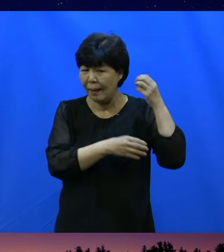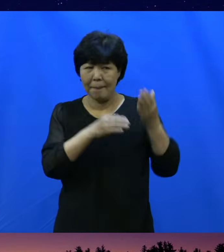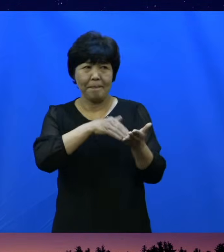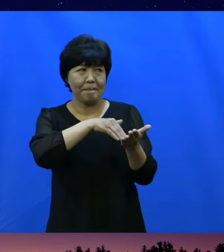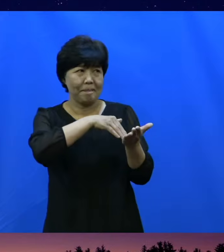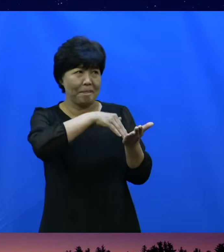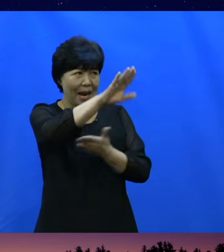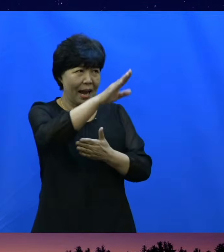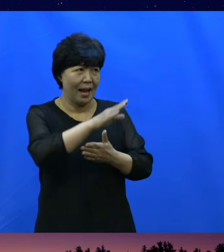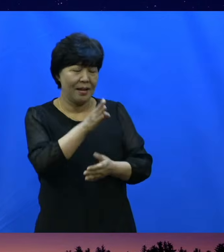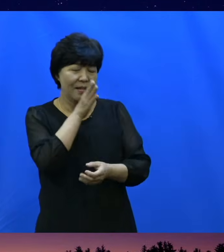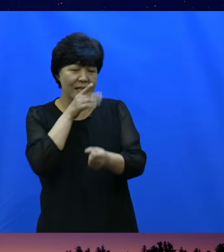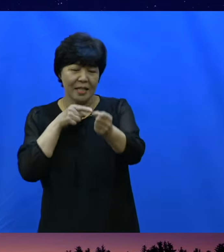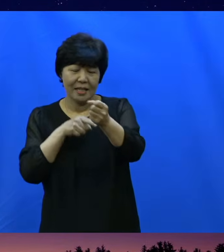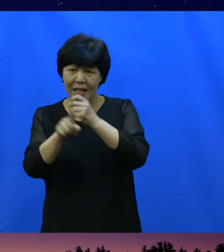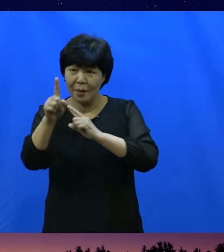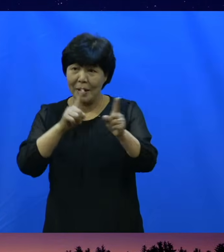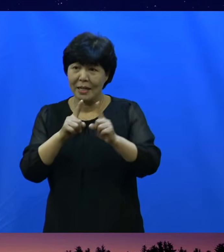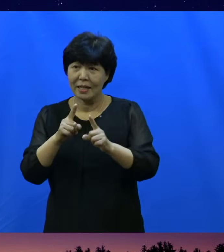너무도 분명한 거죠.